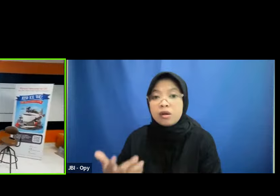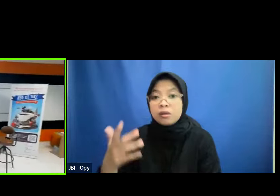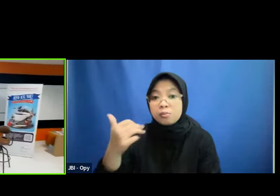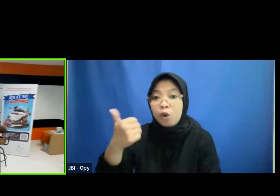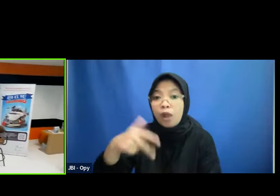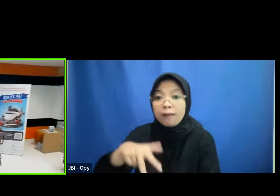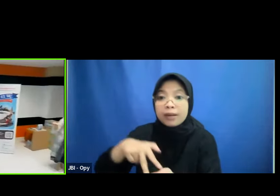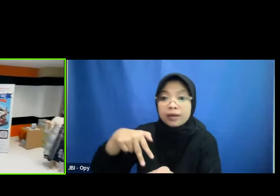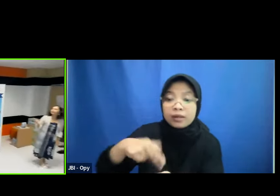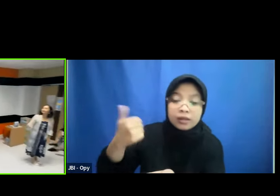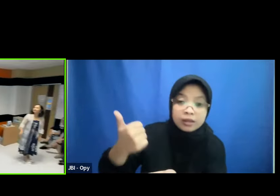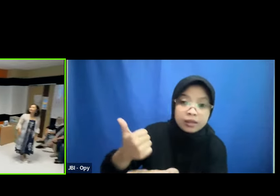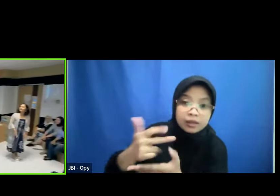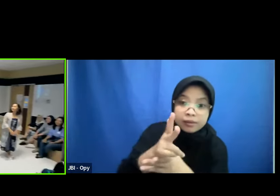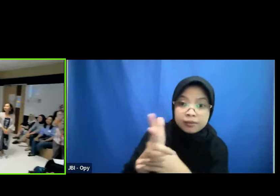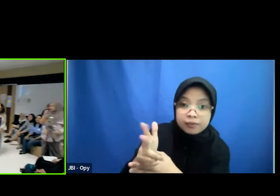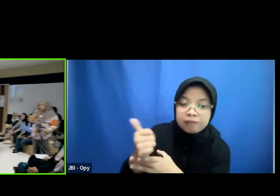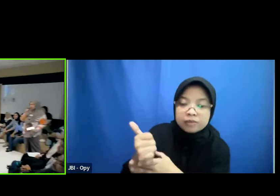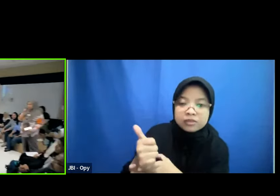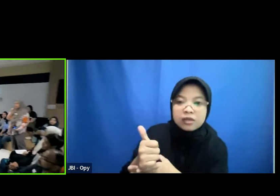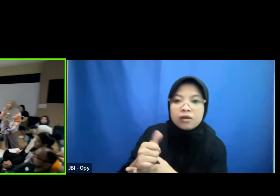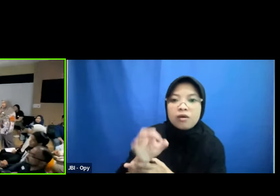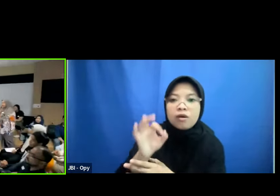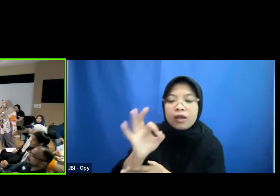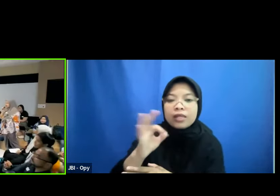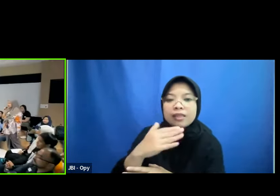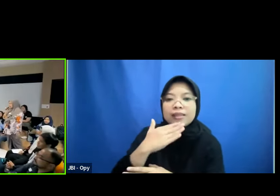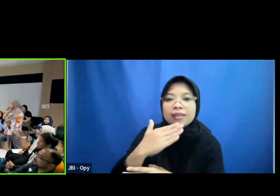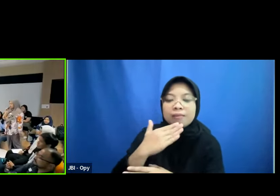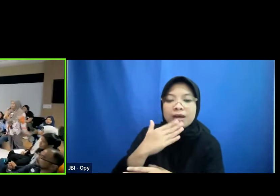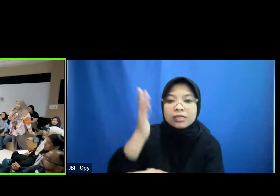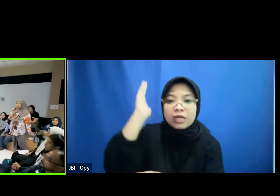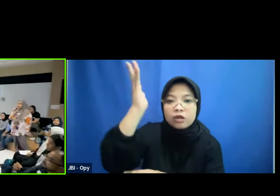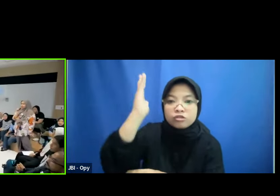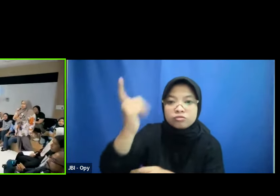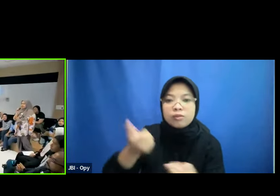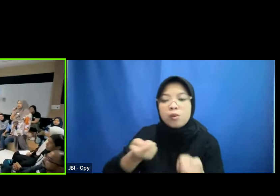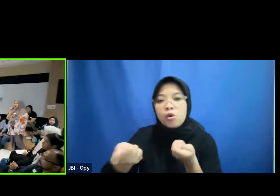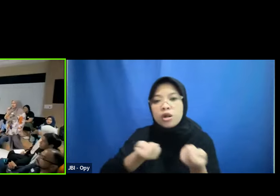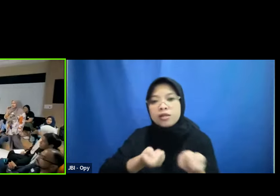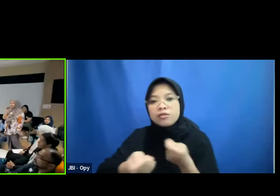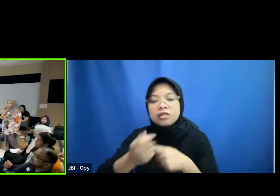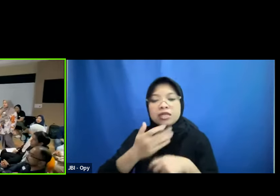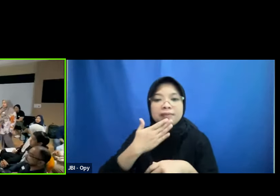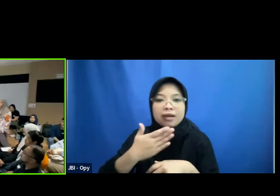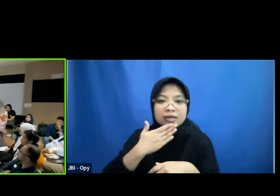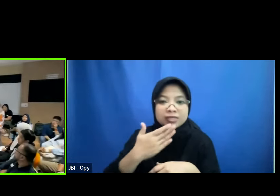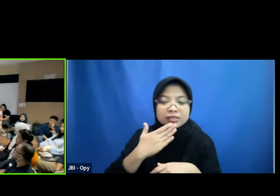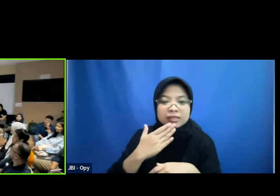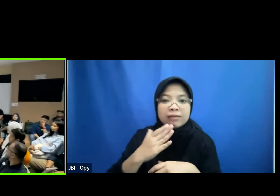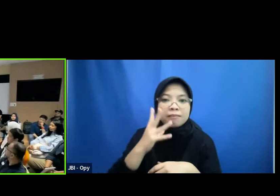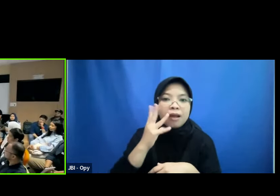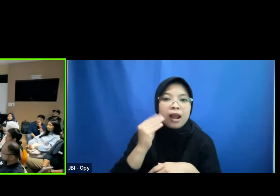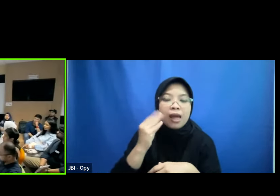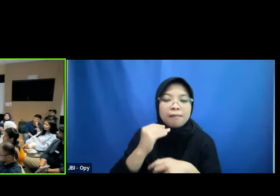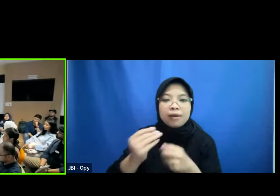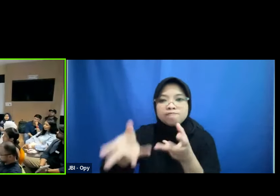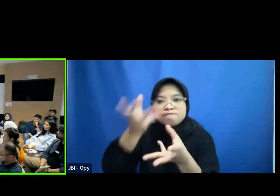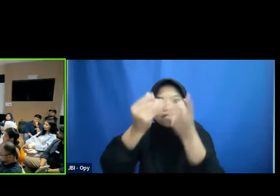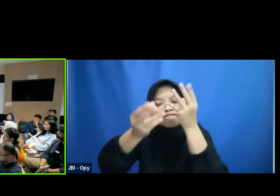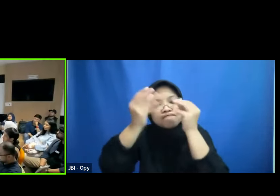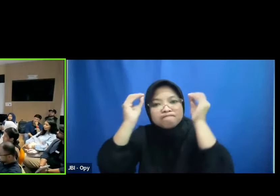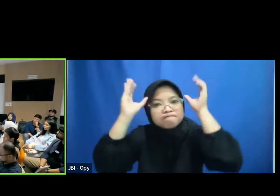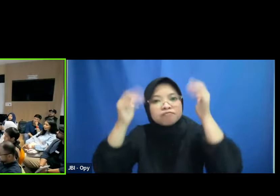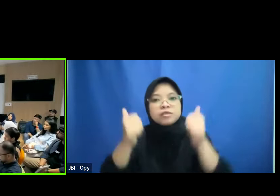supaya ketangkap eh thank you Eh panelis dan Kak moderator buat eh insightful session-nya